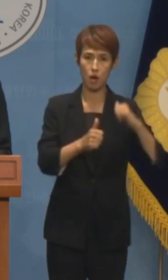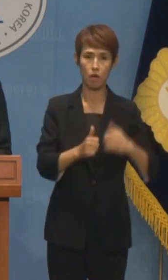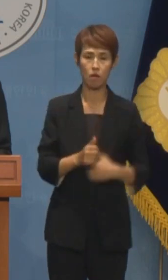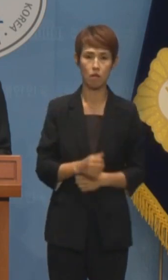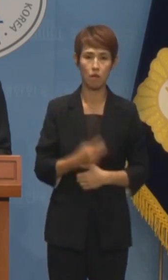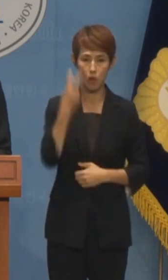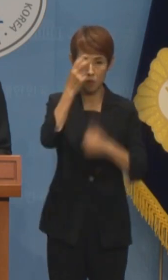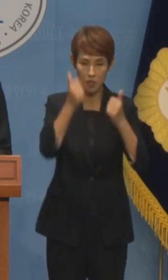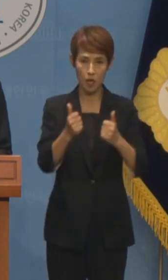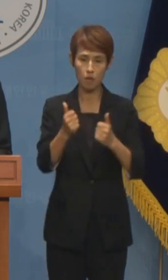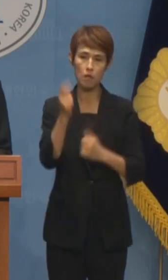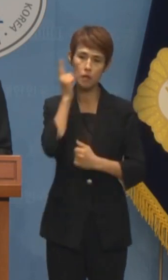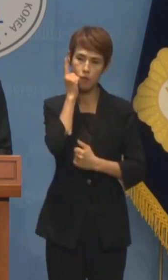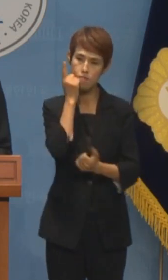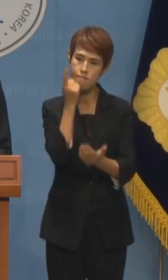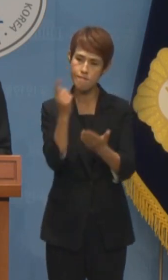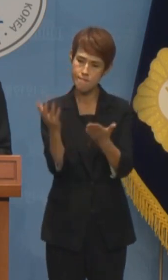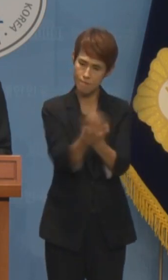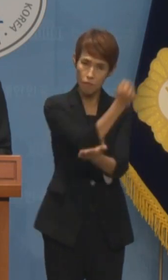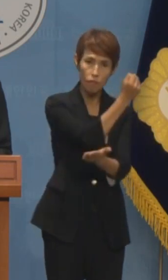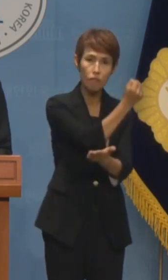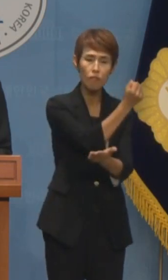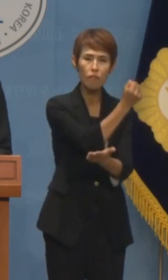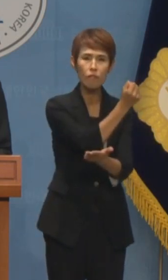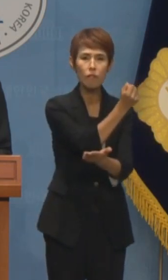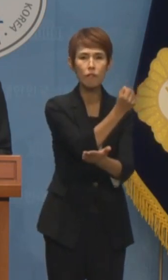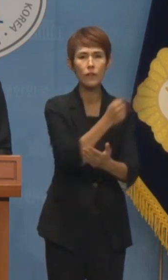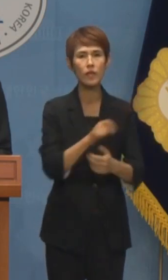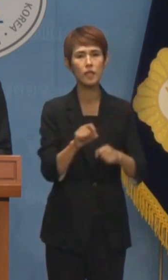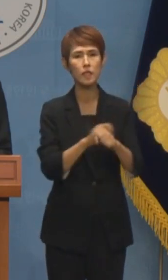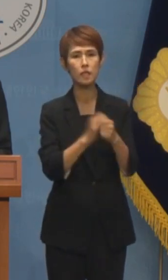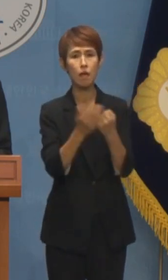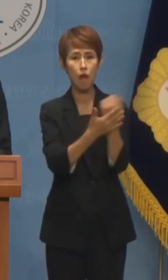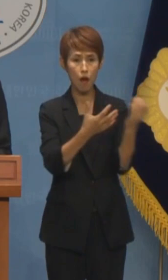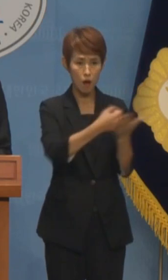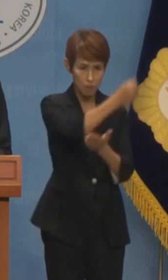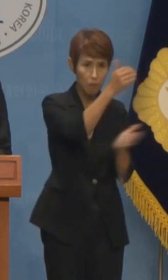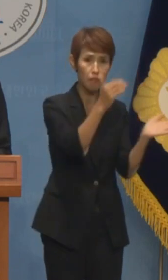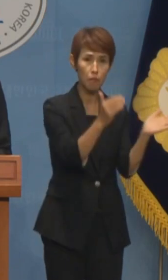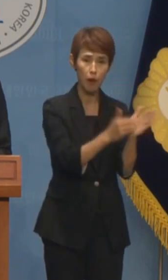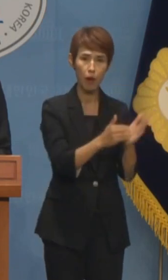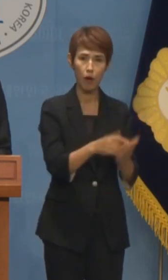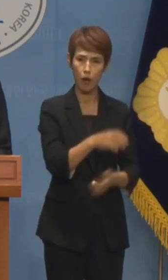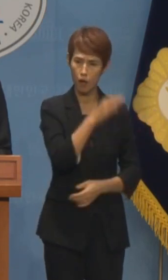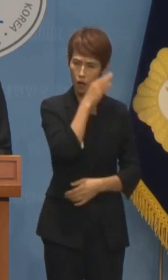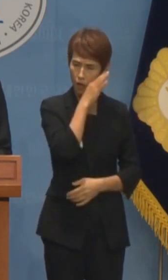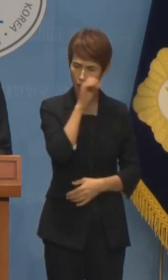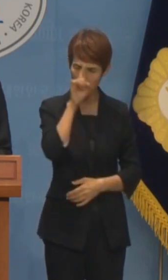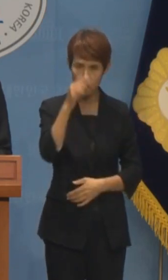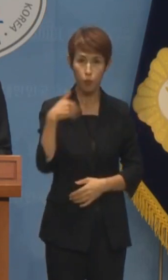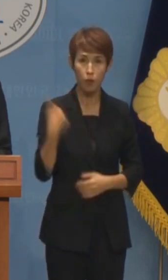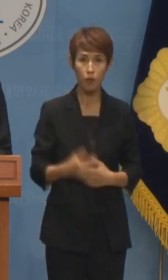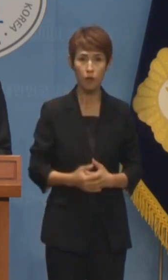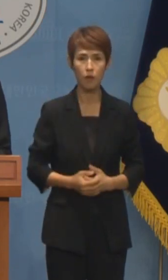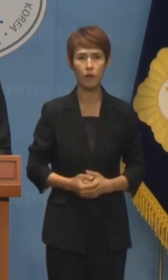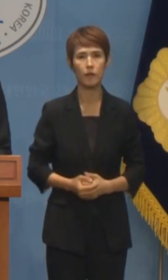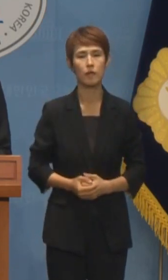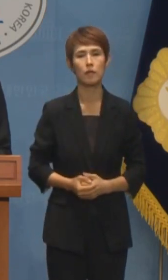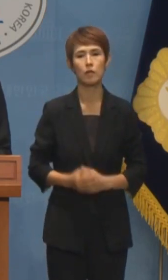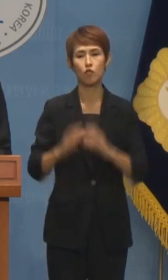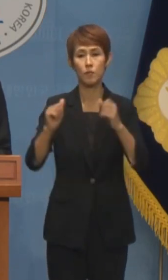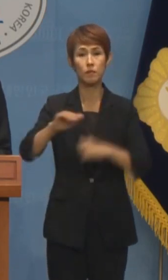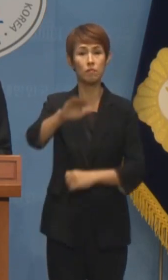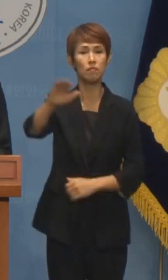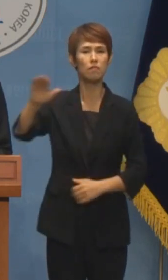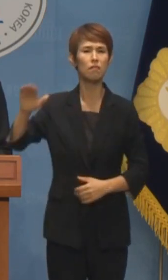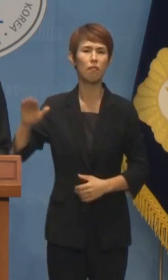휴대폰 압수 등 전례 없는 특혜를 받고도 부끄러움을 모르는 모습에 우리